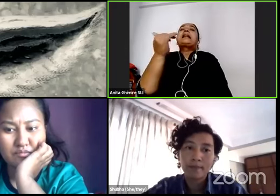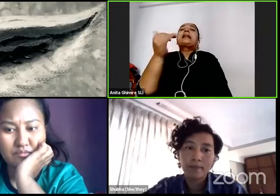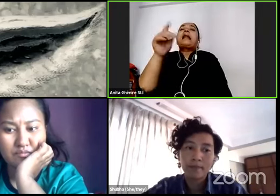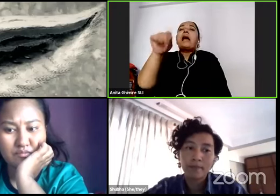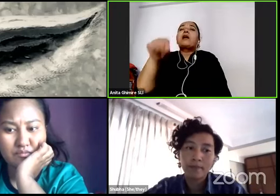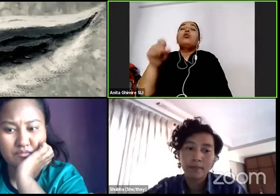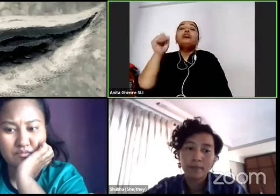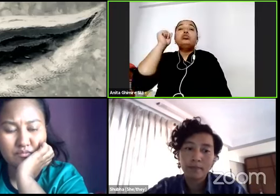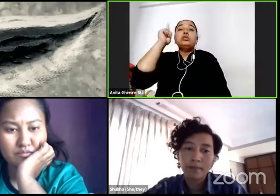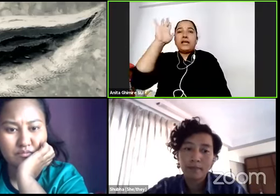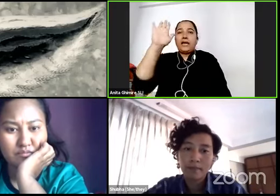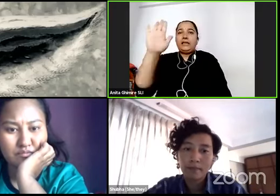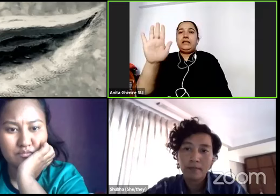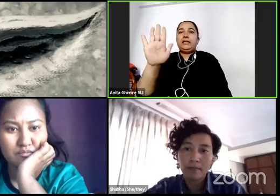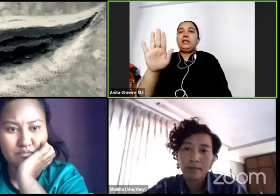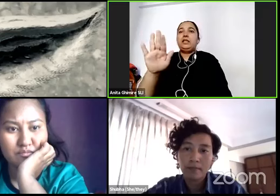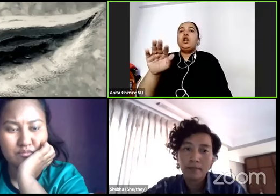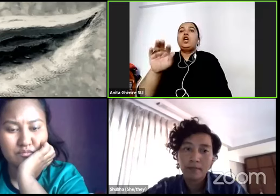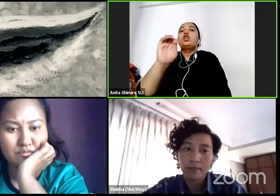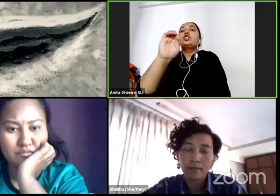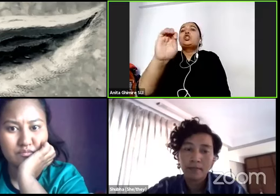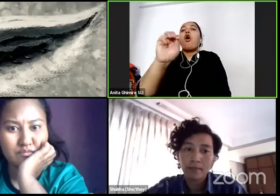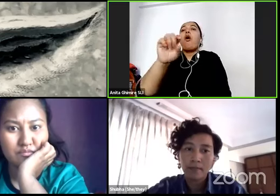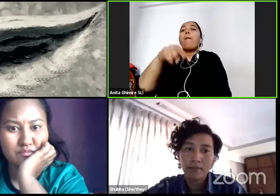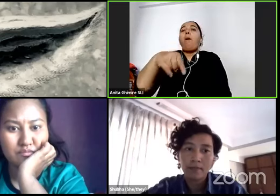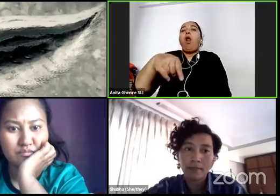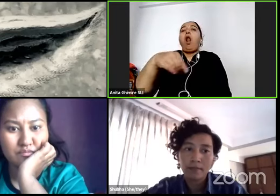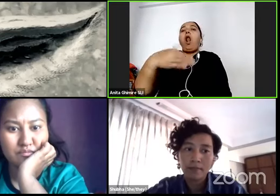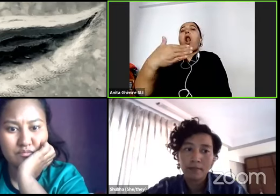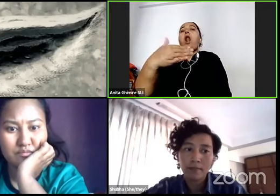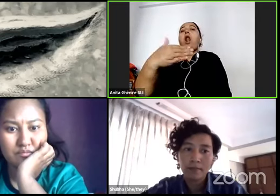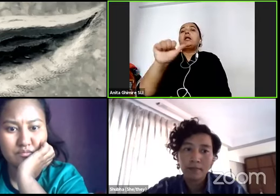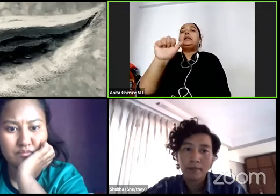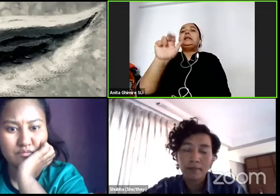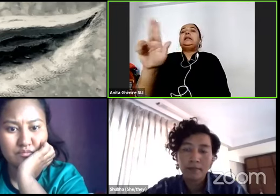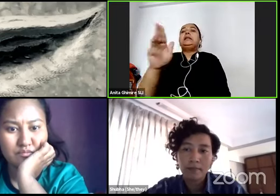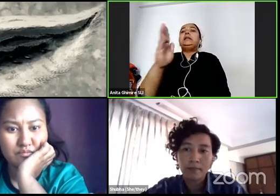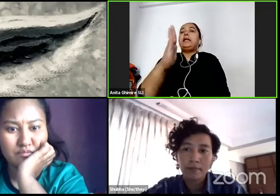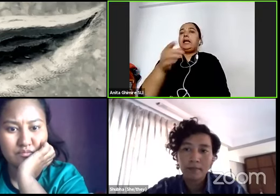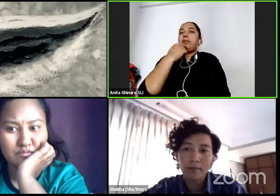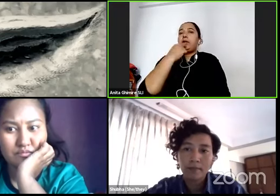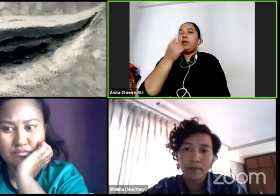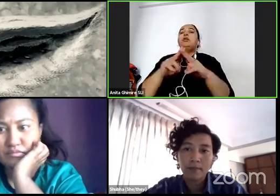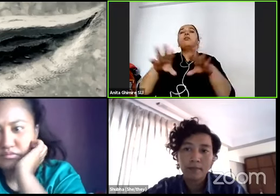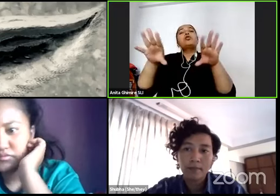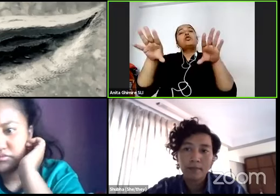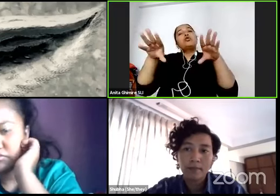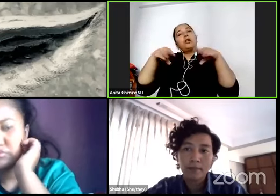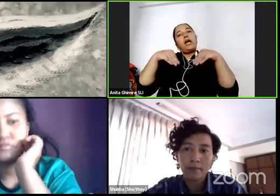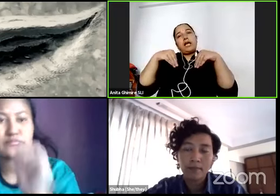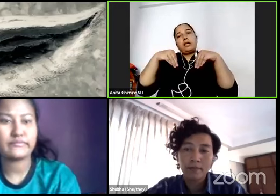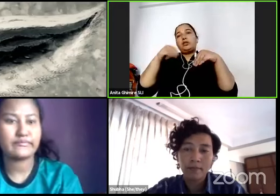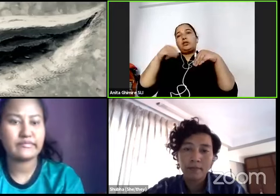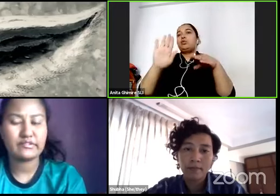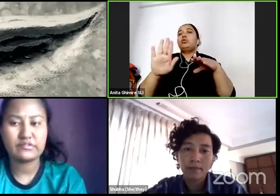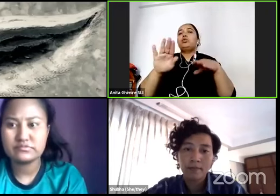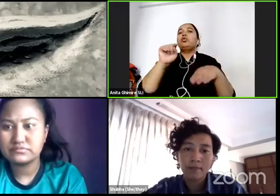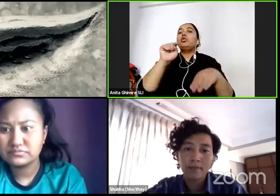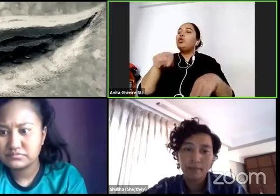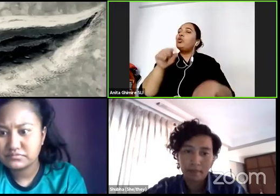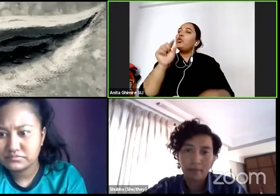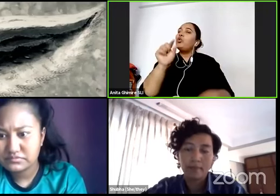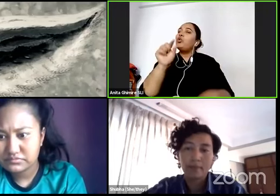म एकदमै सहमत छु, तर उहाँले भनेको कुरा पनि त्यही इन्टरसेक्सनालिटी, जब हामीले त्यो वर्ड इन्टरसेक्सनालिटी भन्ने